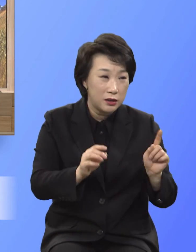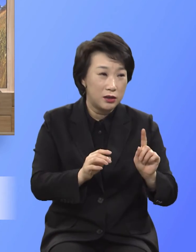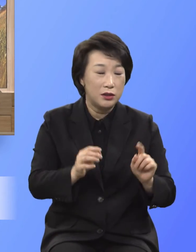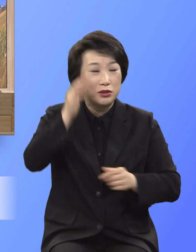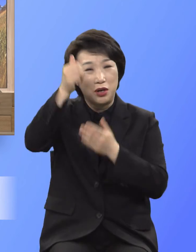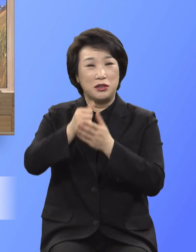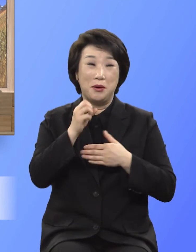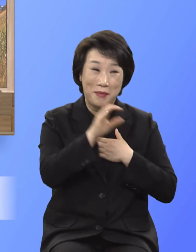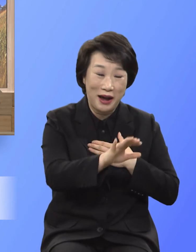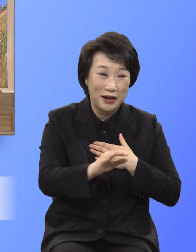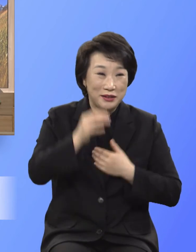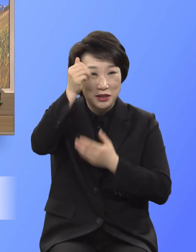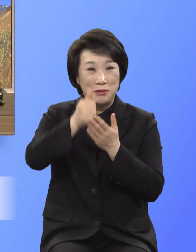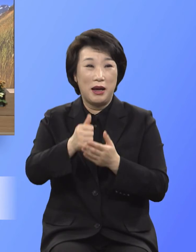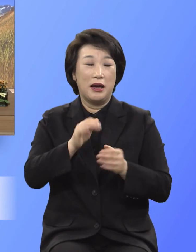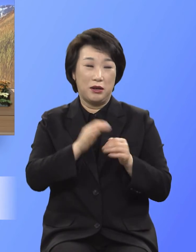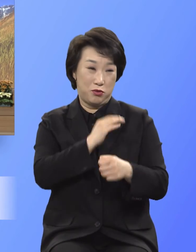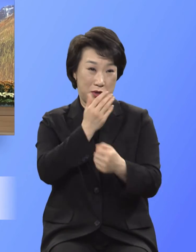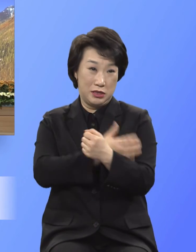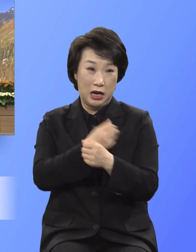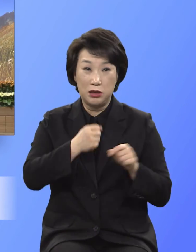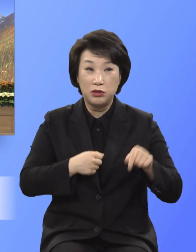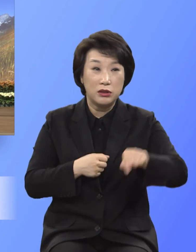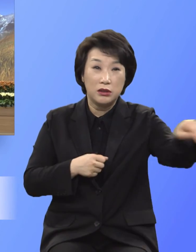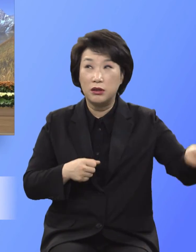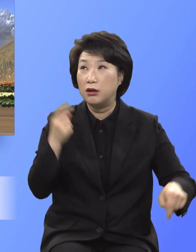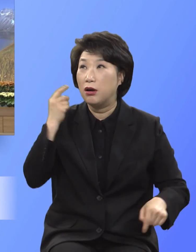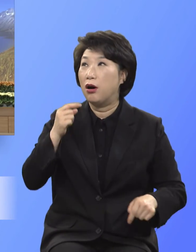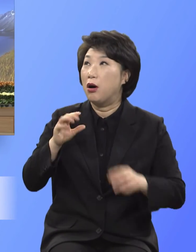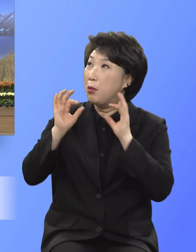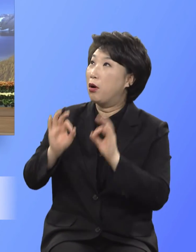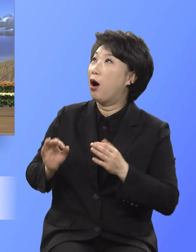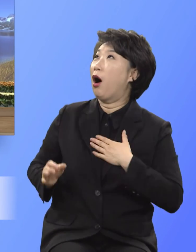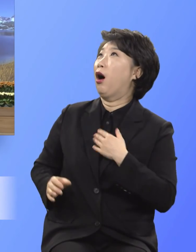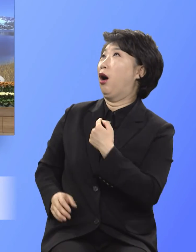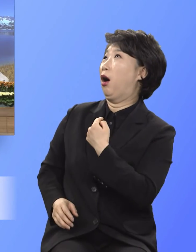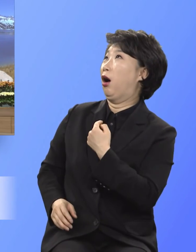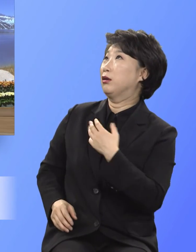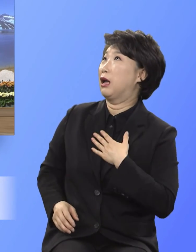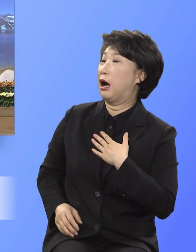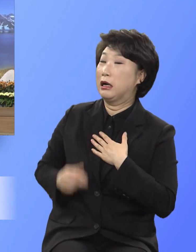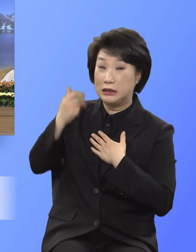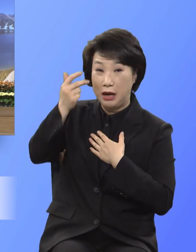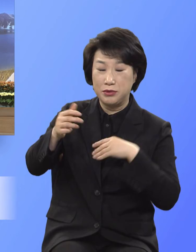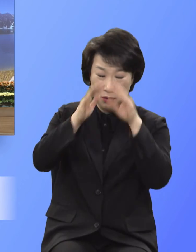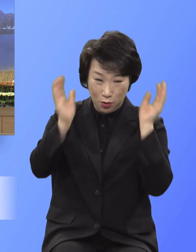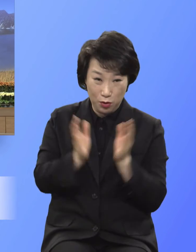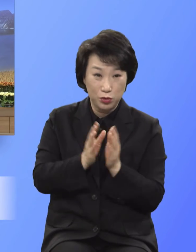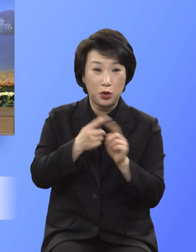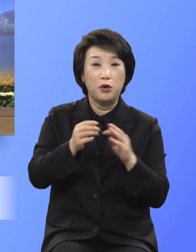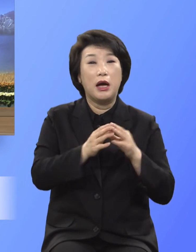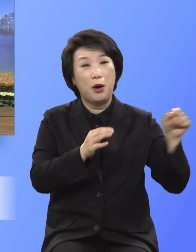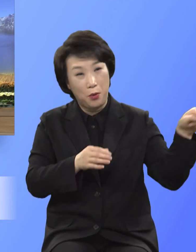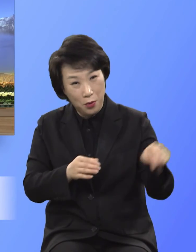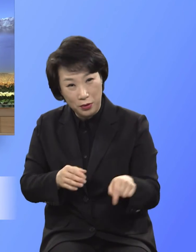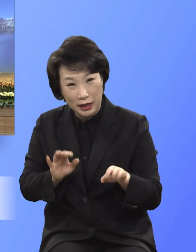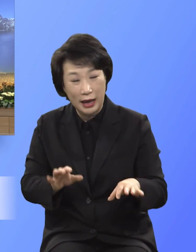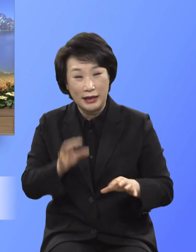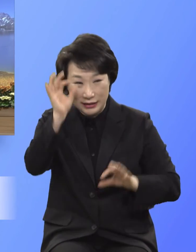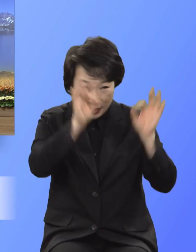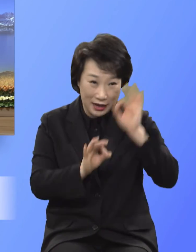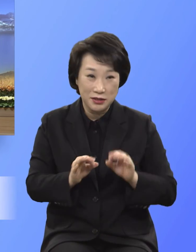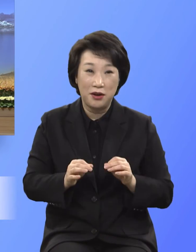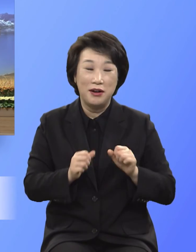하소서. 성령의 권능으로 어찌할 꼬고 다음 주일날 다 교회 올 수 있도록 내가